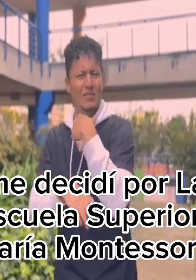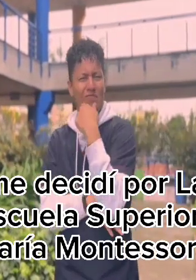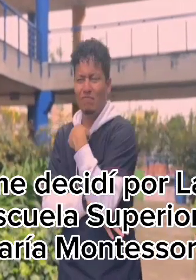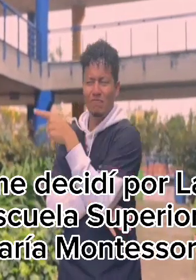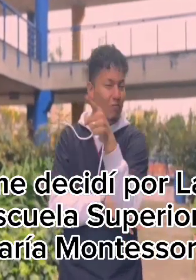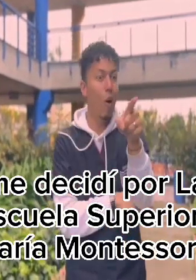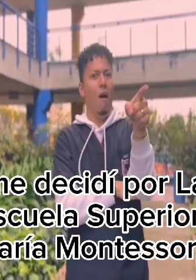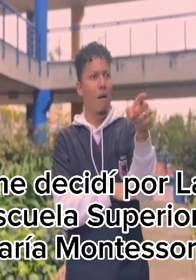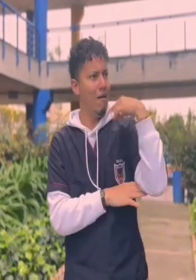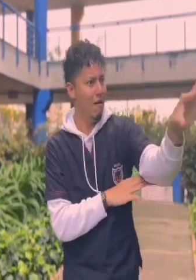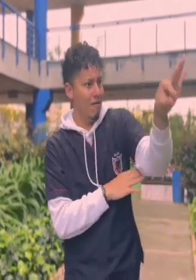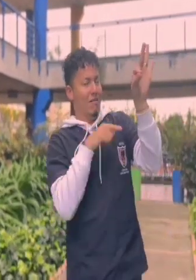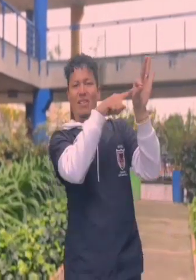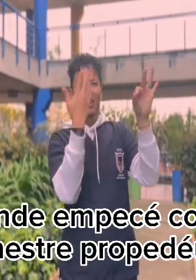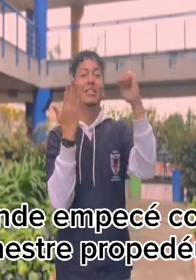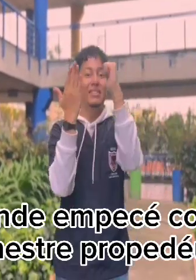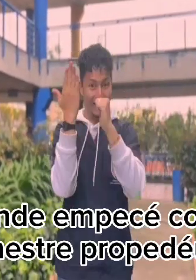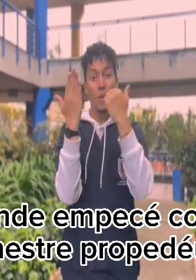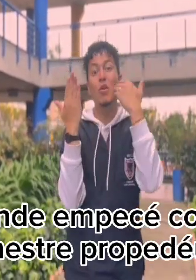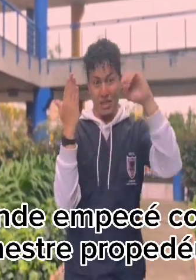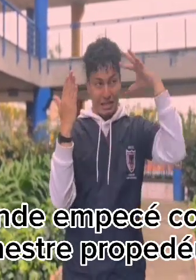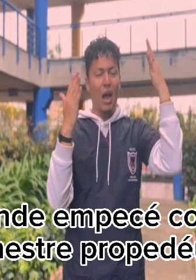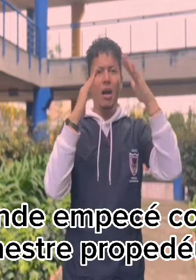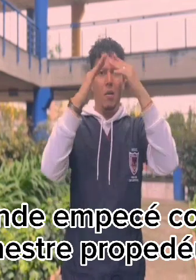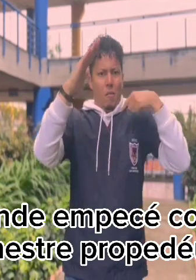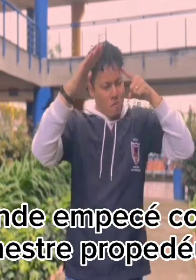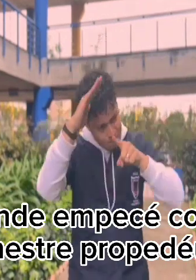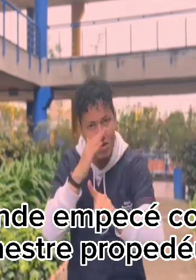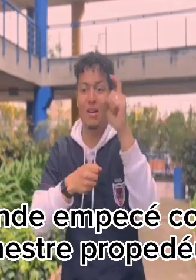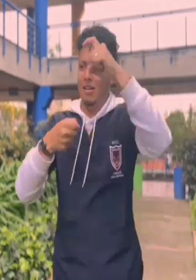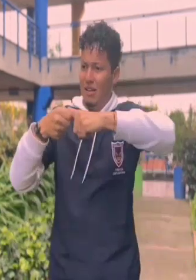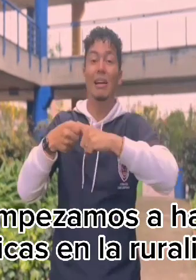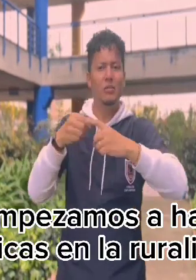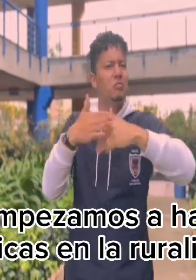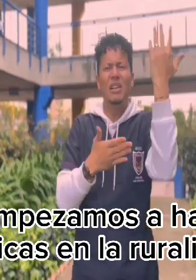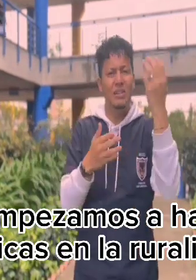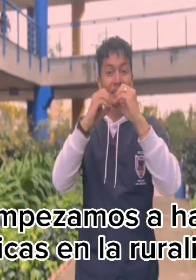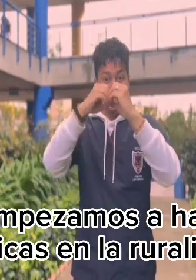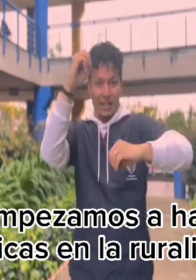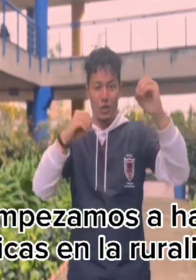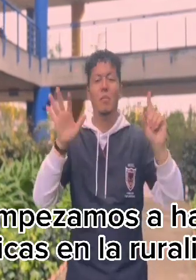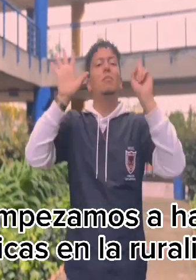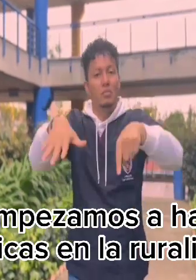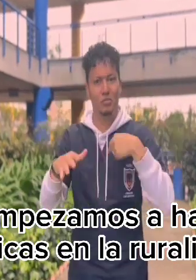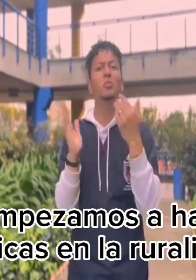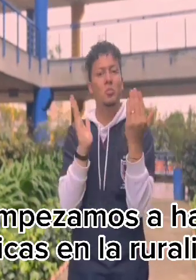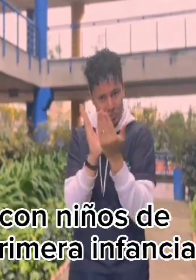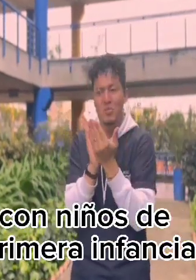María Montessori, donde empecé con el semestre propedéutico. Allí empezamos a hacer prácticas en la ruralidad con niños de